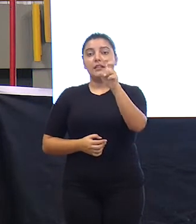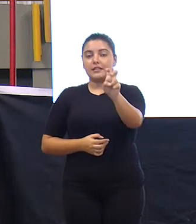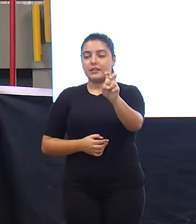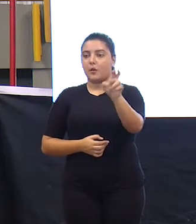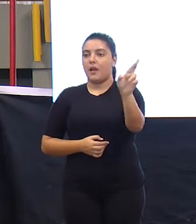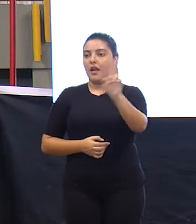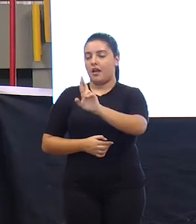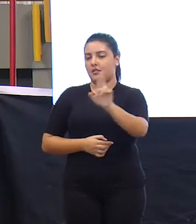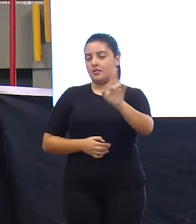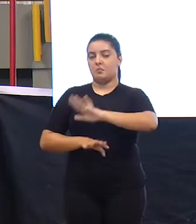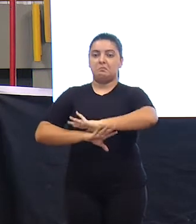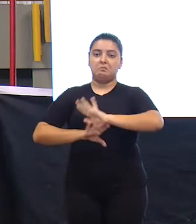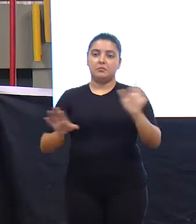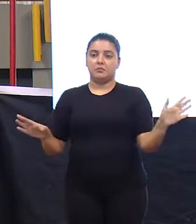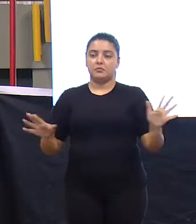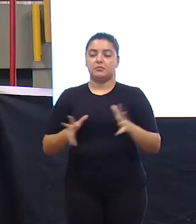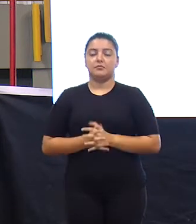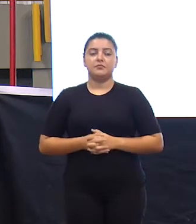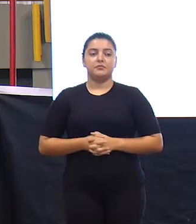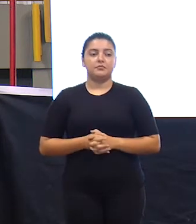1.375. É só você fazer uma...